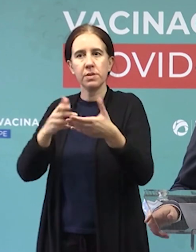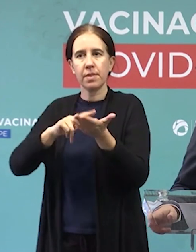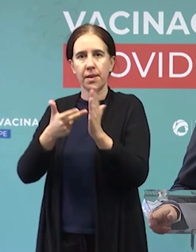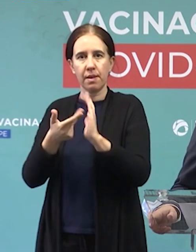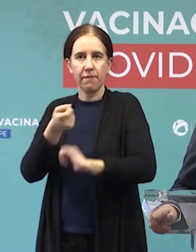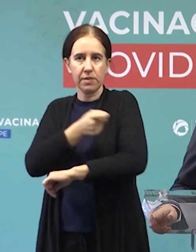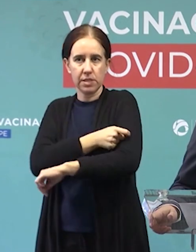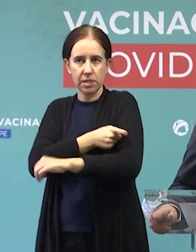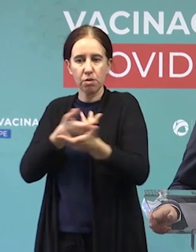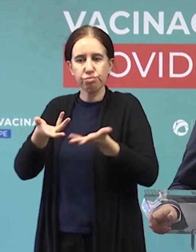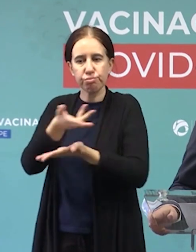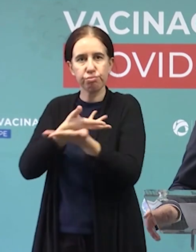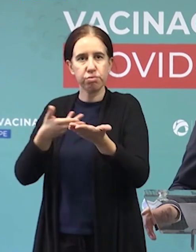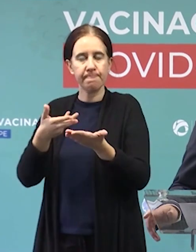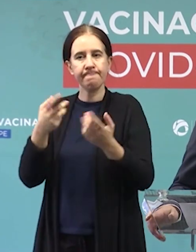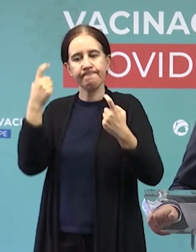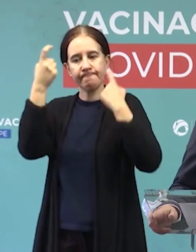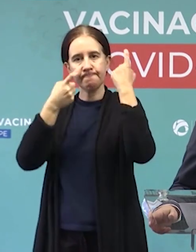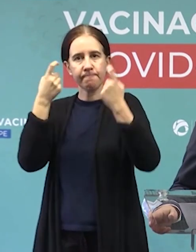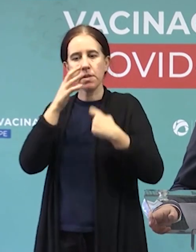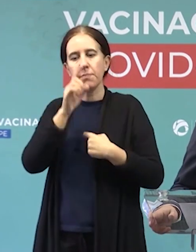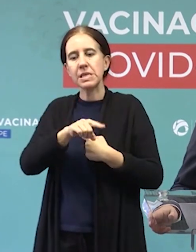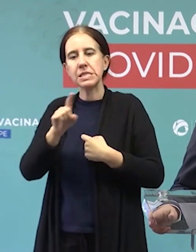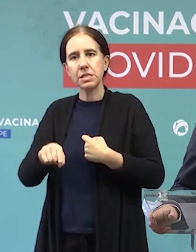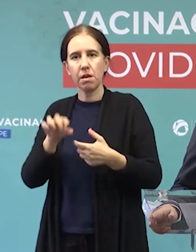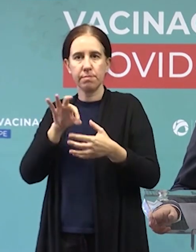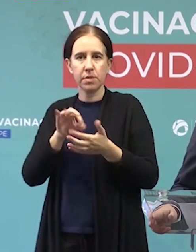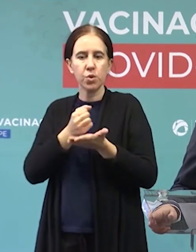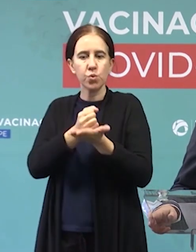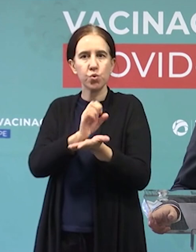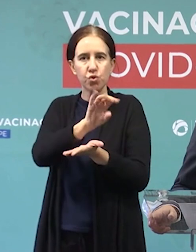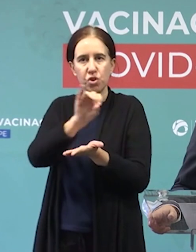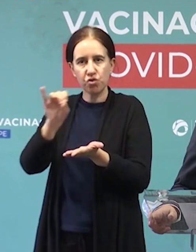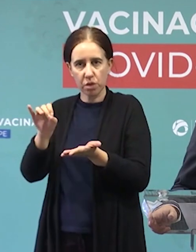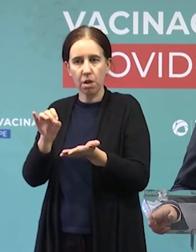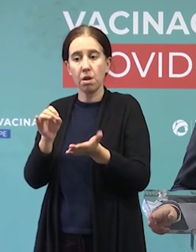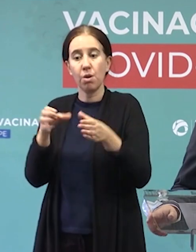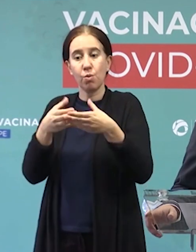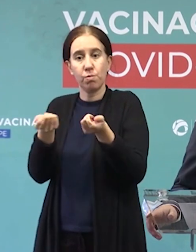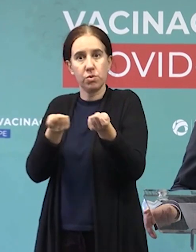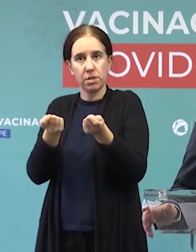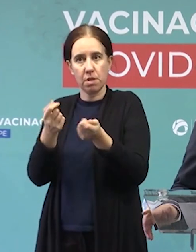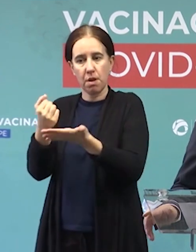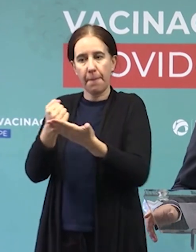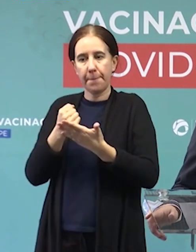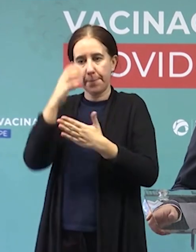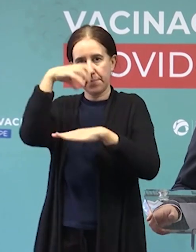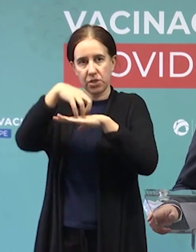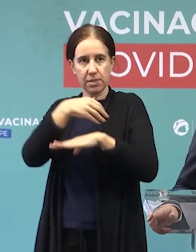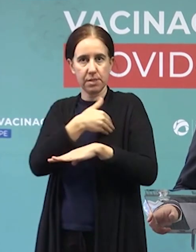de Vacinação, e ponderadas as questões de natureza logística com o Núcleo de Coordenação de Apoio ao Ministério da